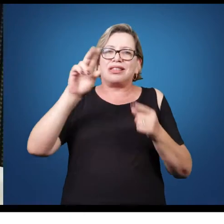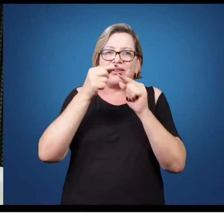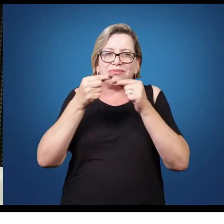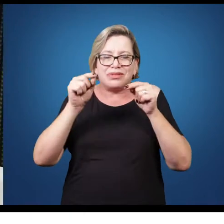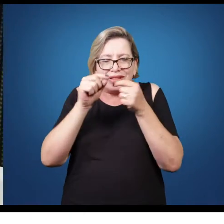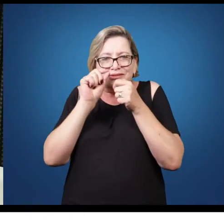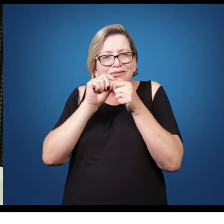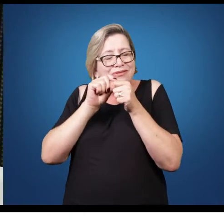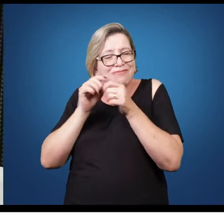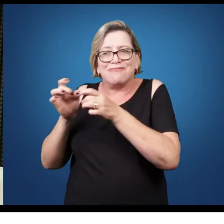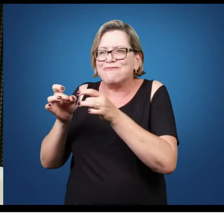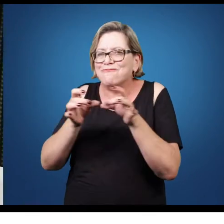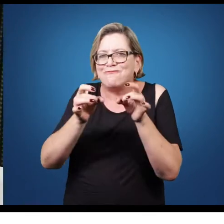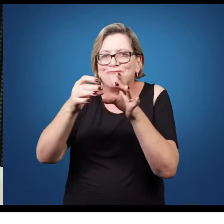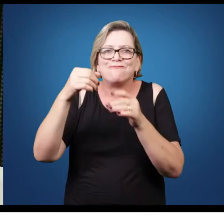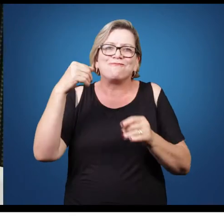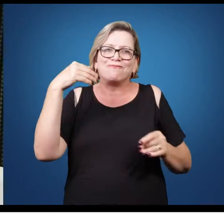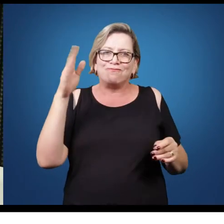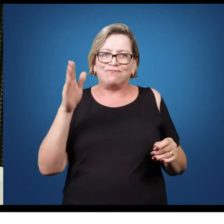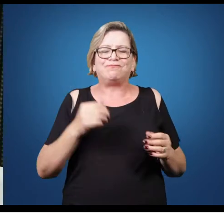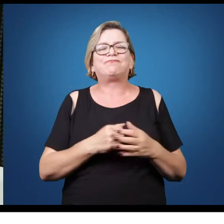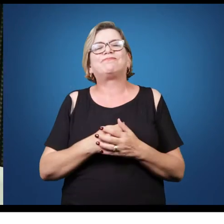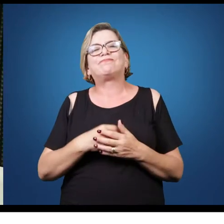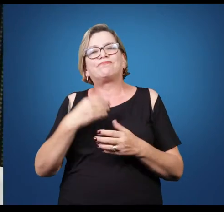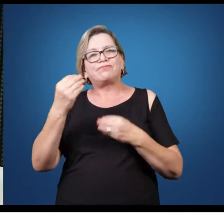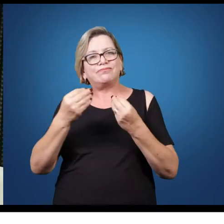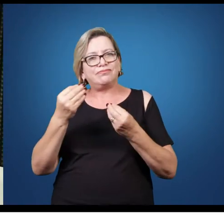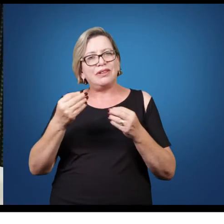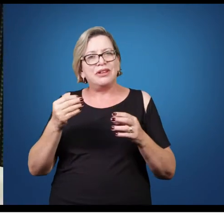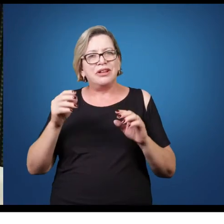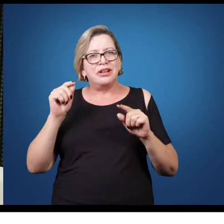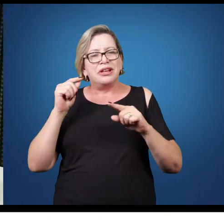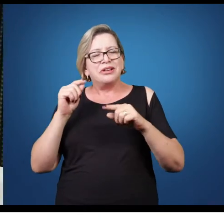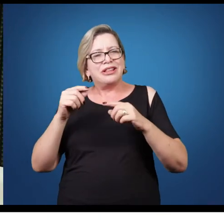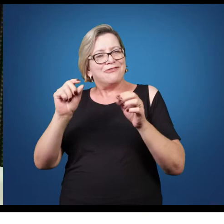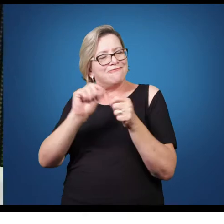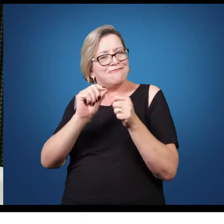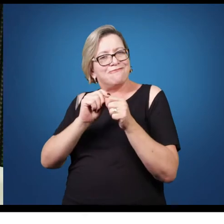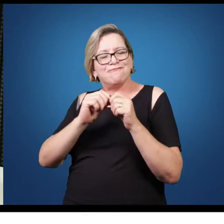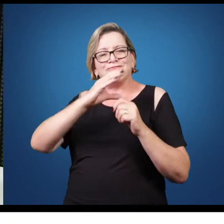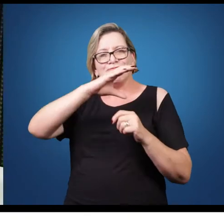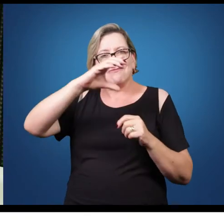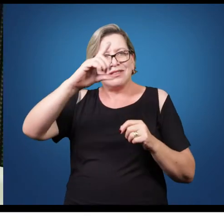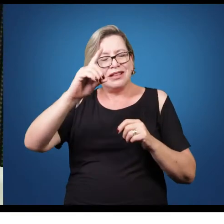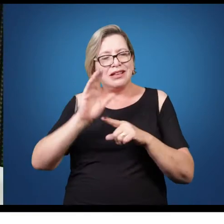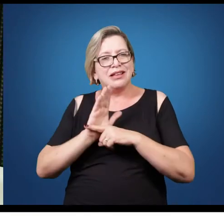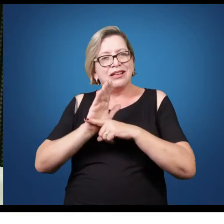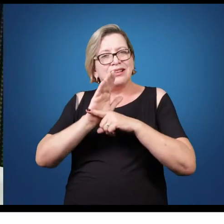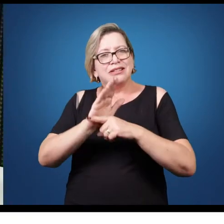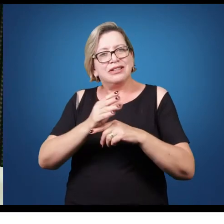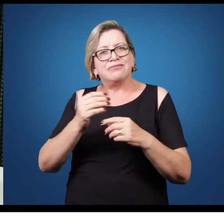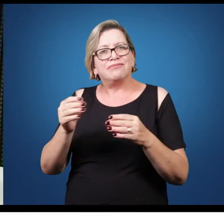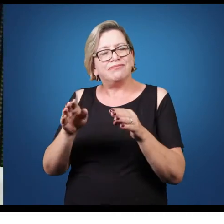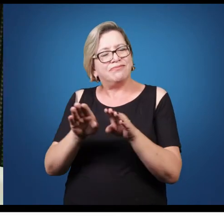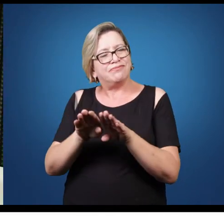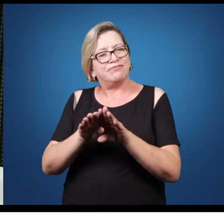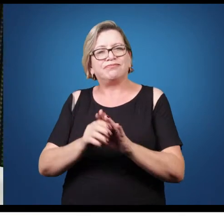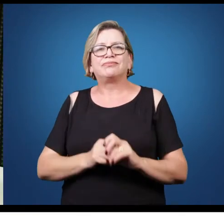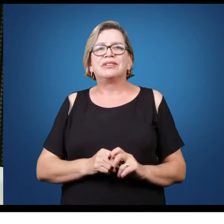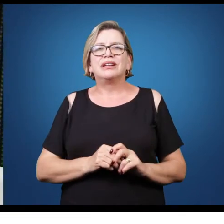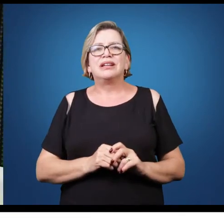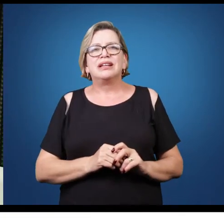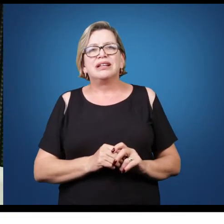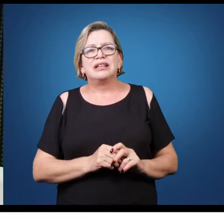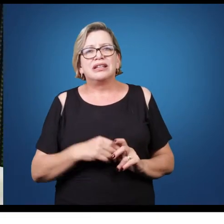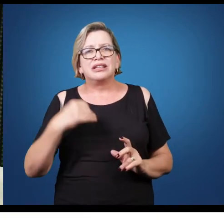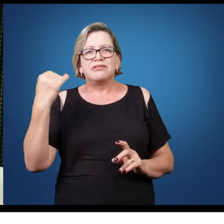produzir é este gravação pra atender a esse mercado não é também interessante observar